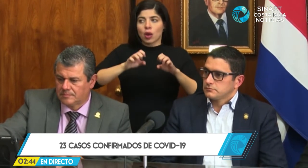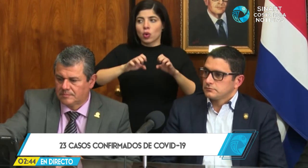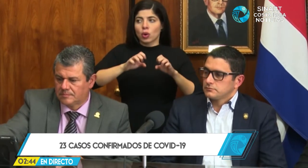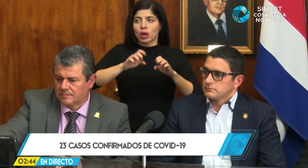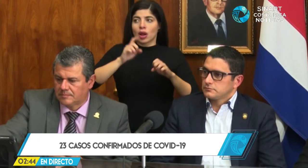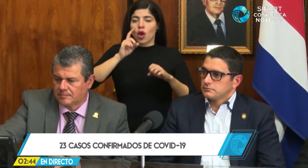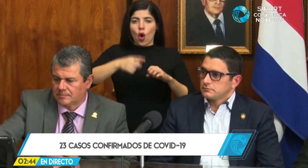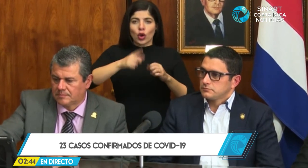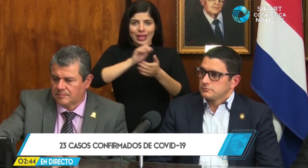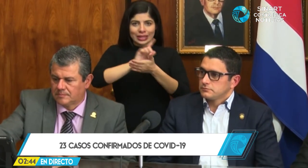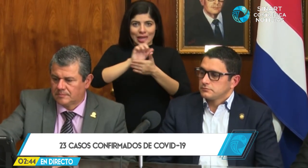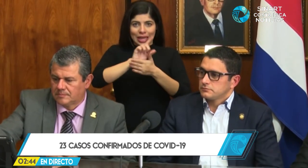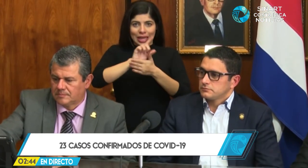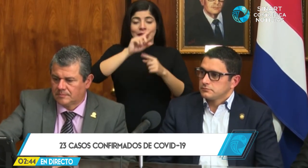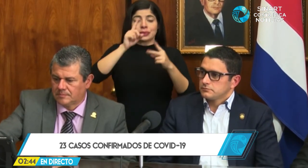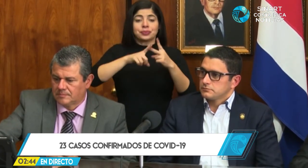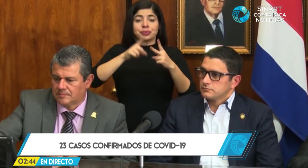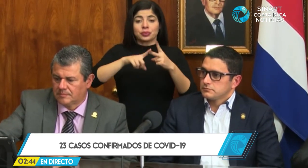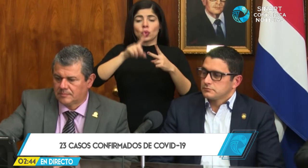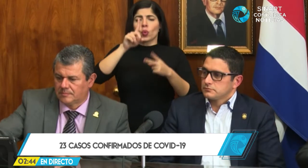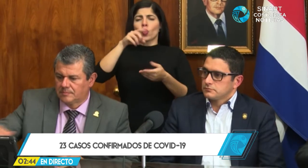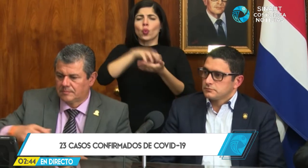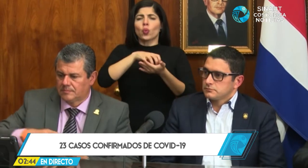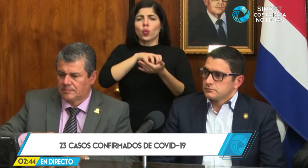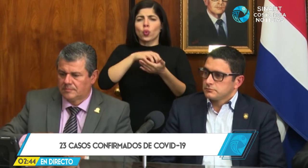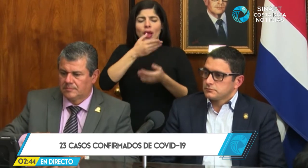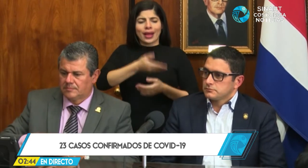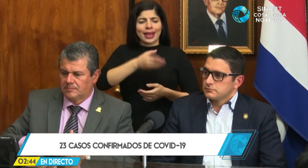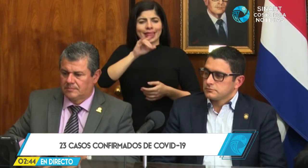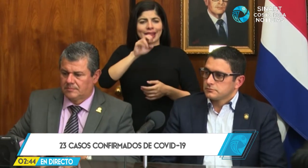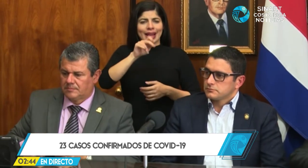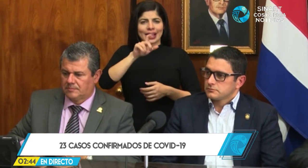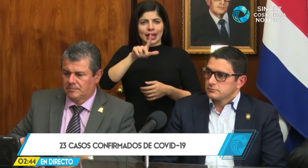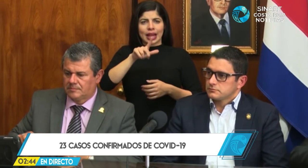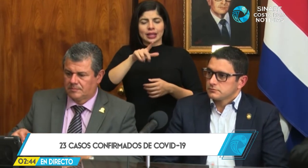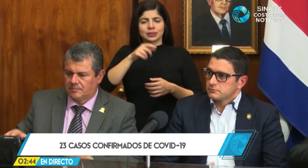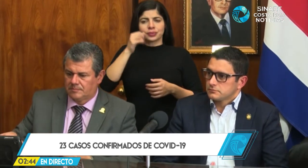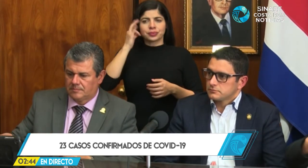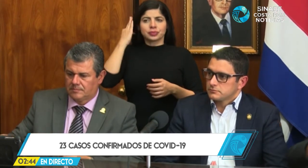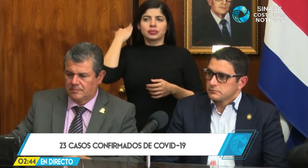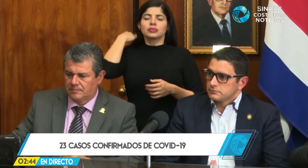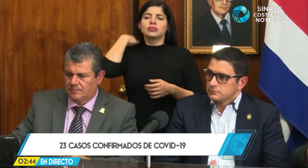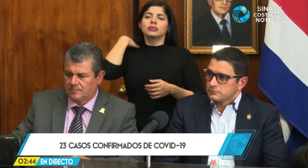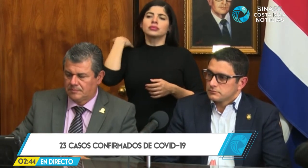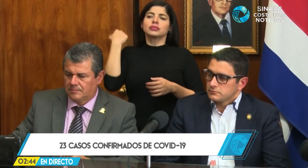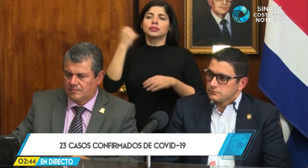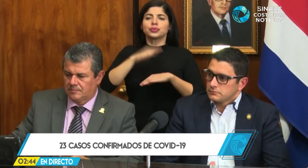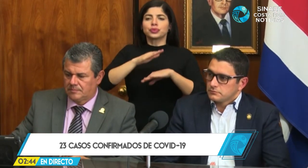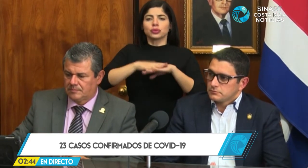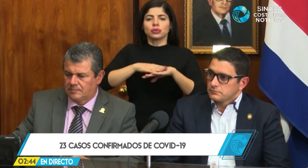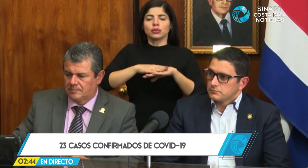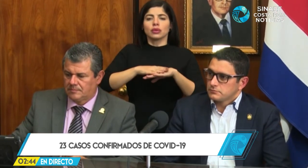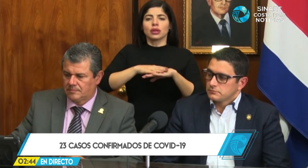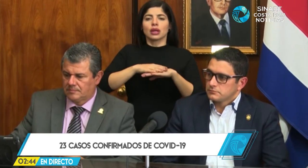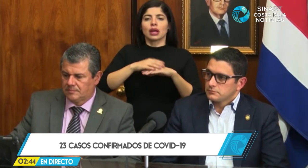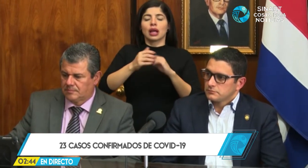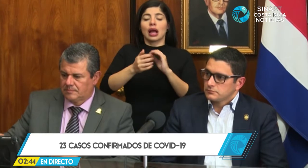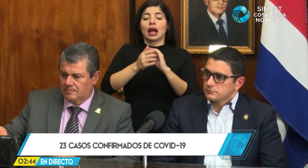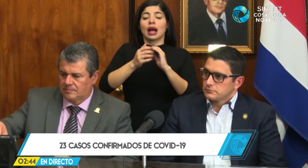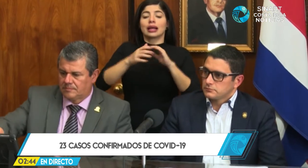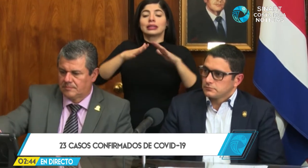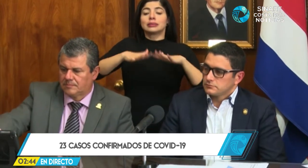órdenes sanitarias. Y también tengo una duda, don Anice, en relación a la reducción de la capacidad de